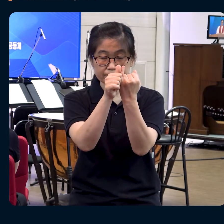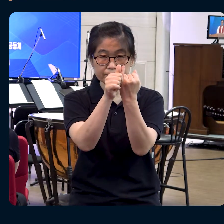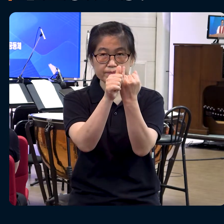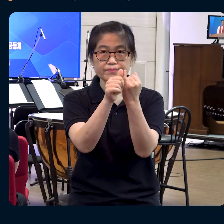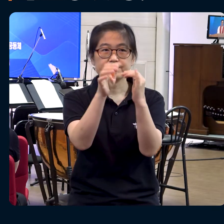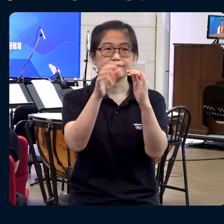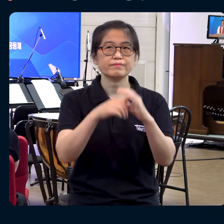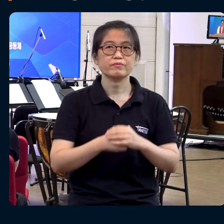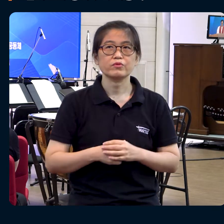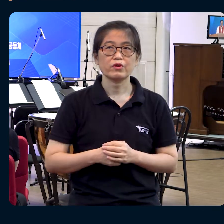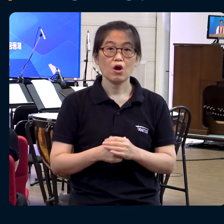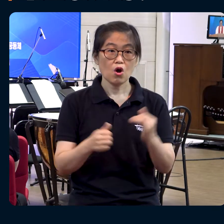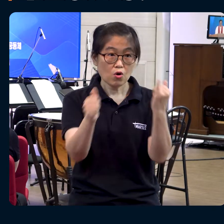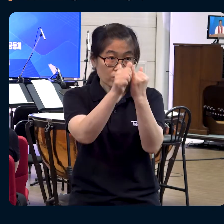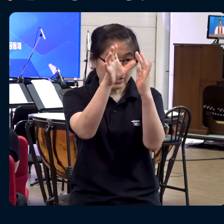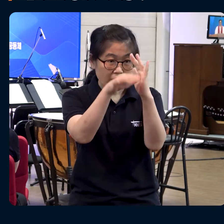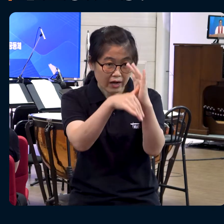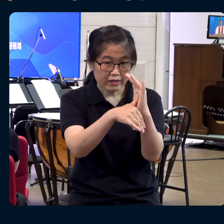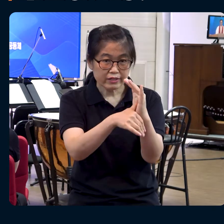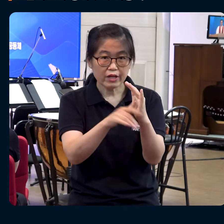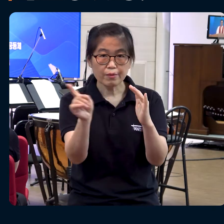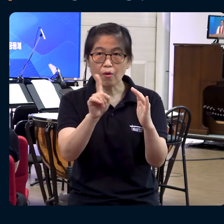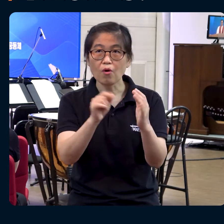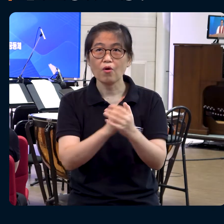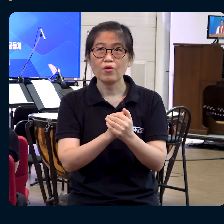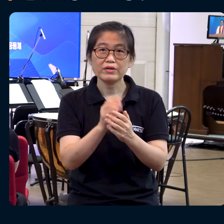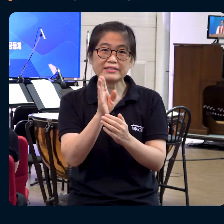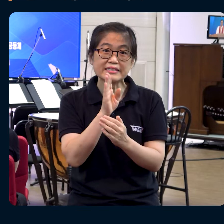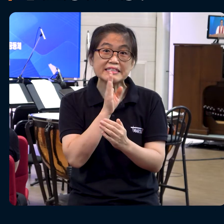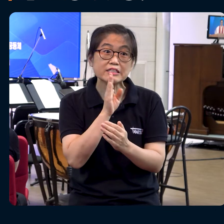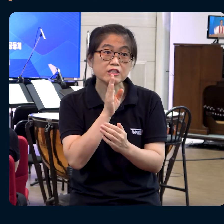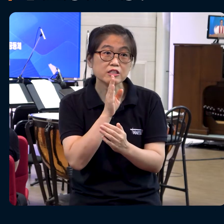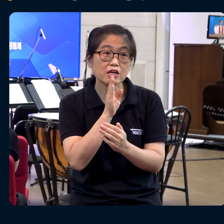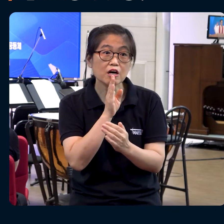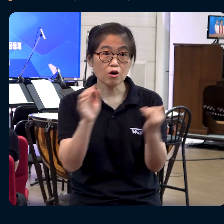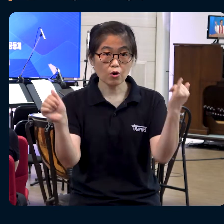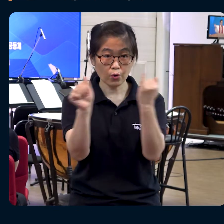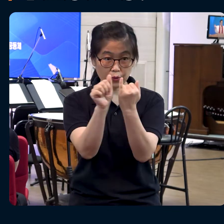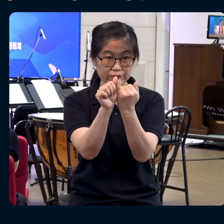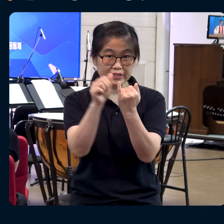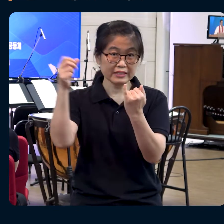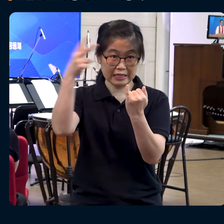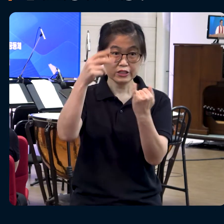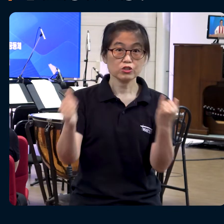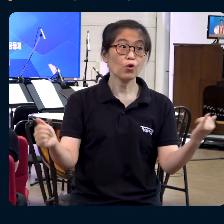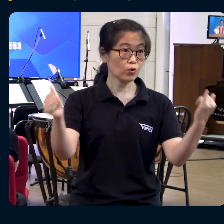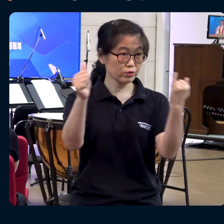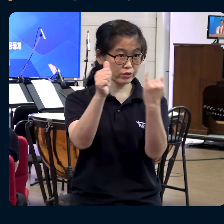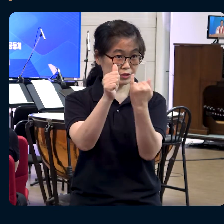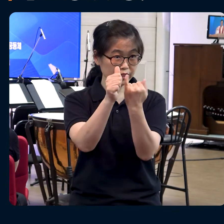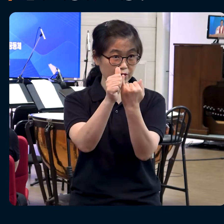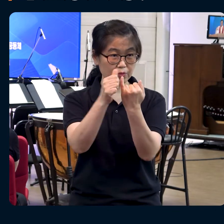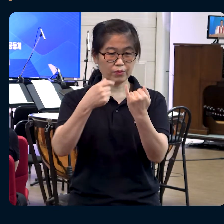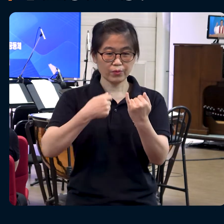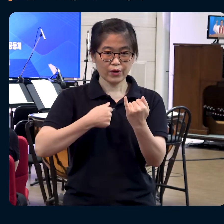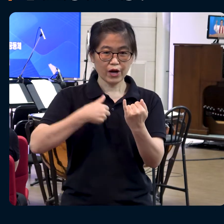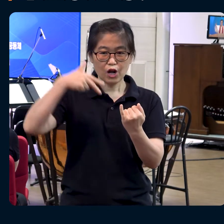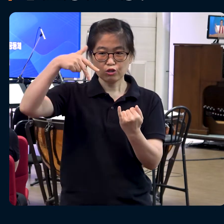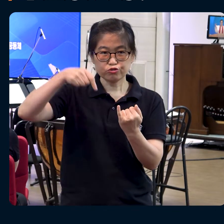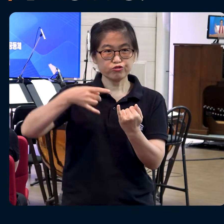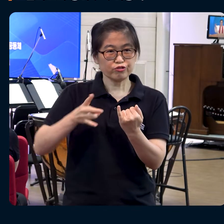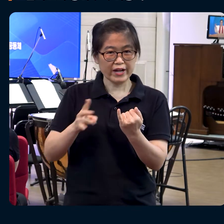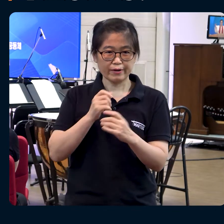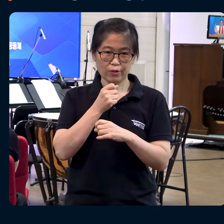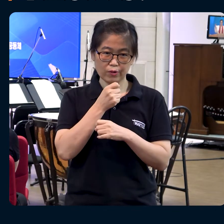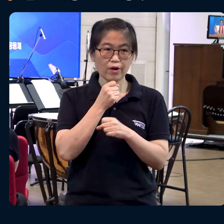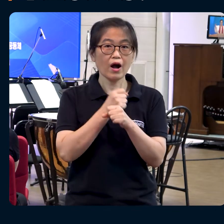그런데 언약 결혼식을 할 때 그냥 하는 것이 아니라 진짜 결혼식을 하는 것처럼 그야말로 다시 결혼식을 시키는 거죠. 그래서 제가 주례를